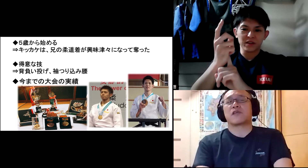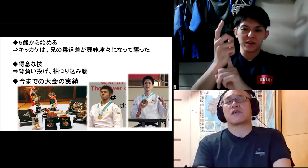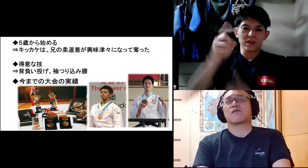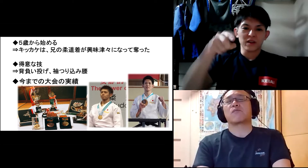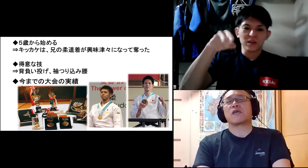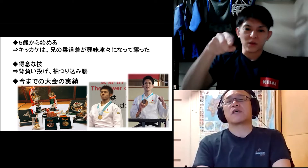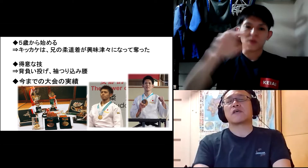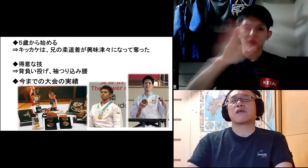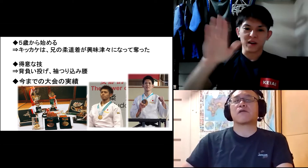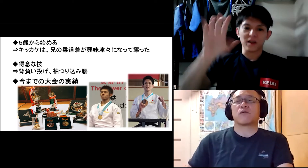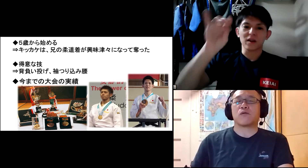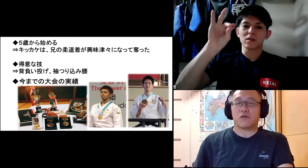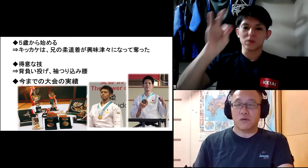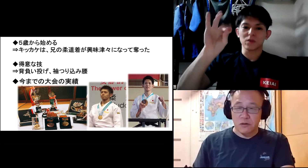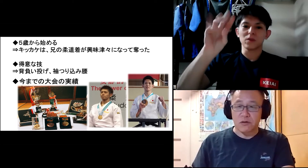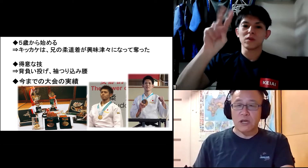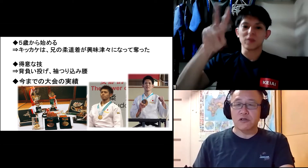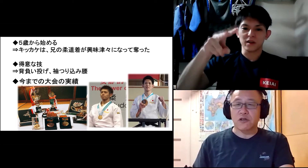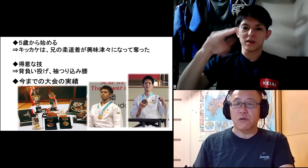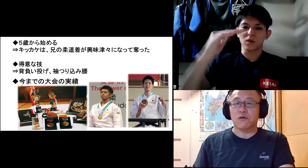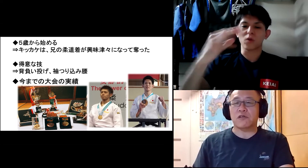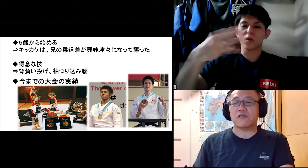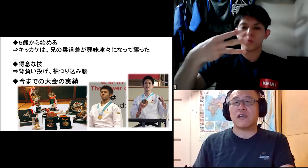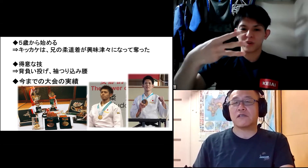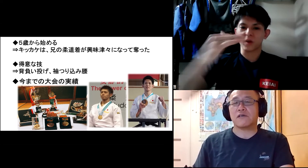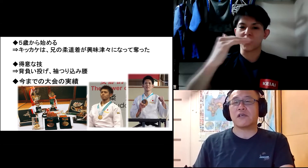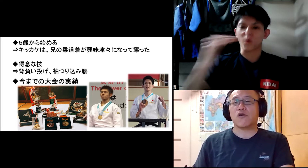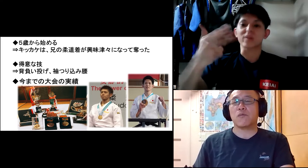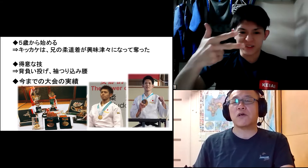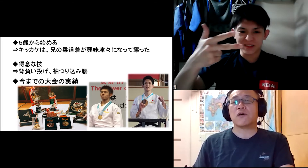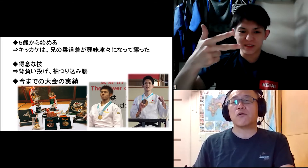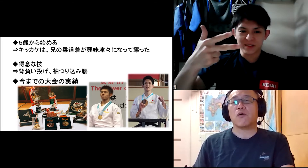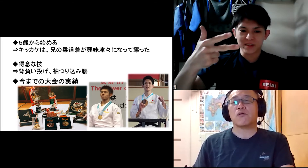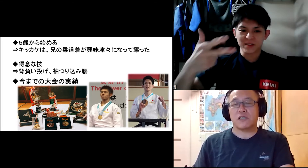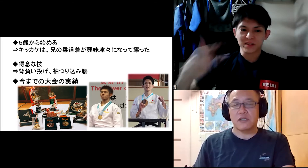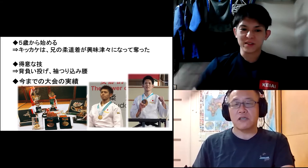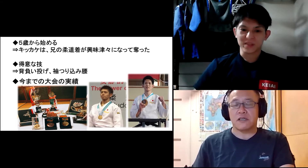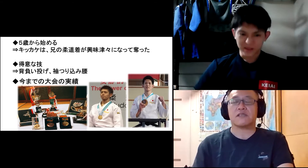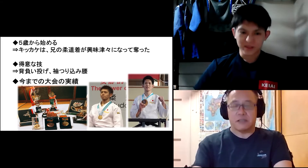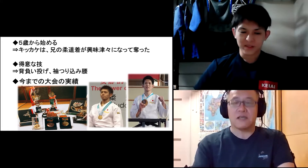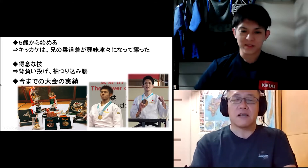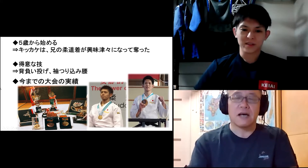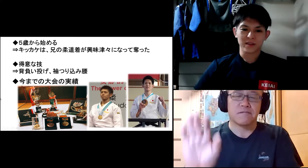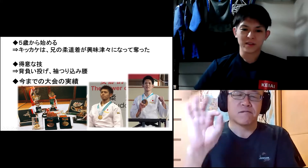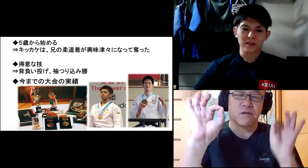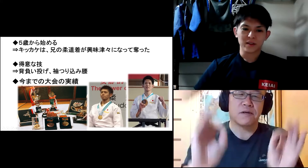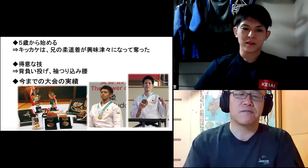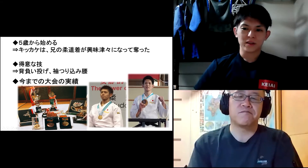袖釣り込み、袖釣り込み腰ですね。釣り込み腰です。